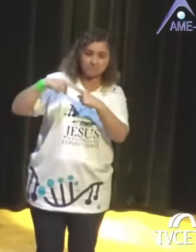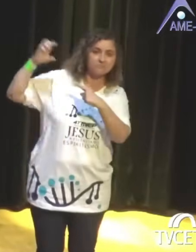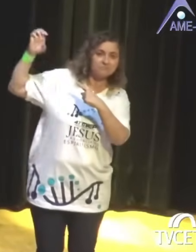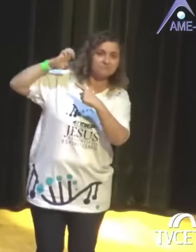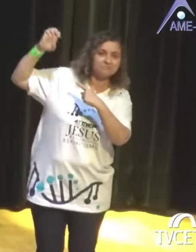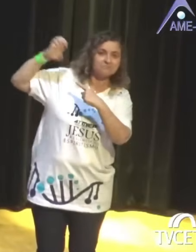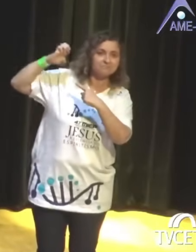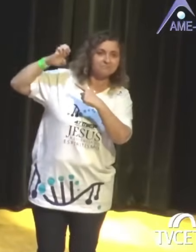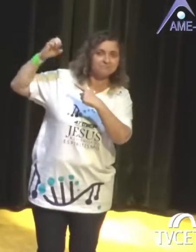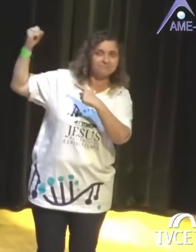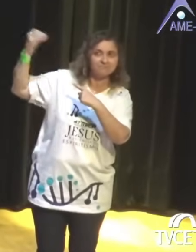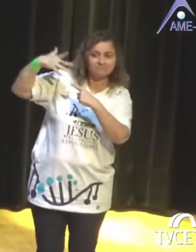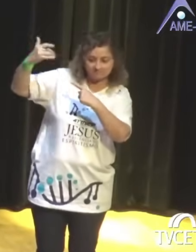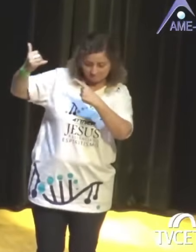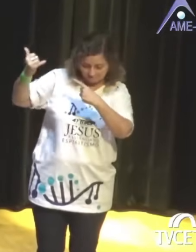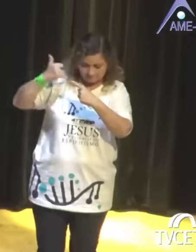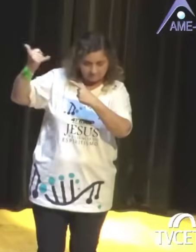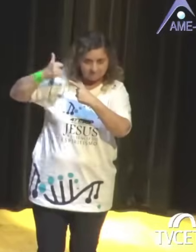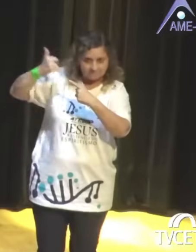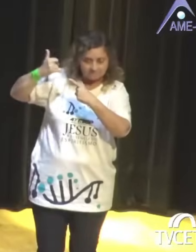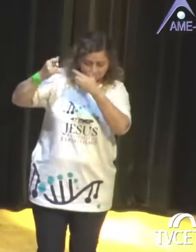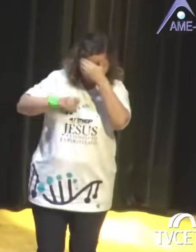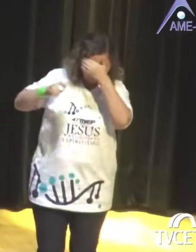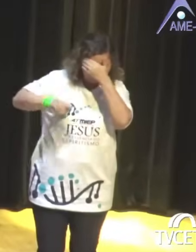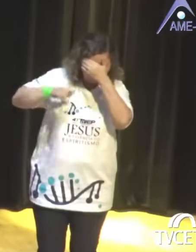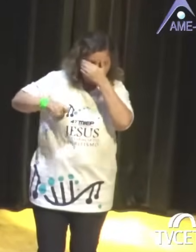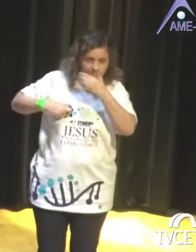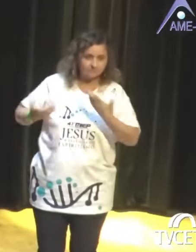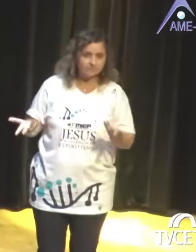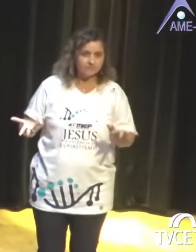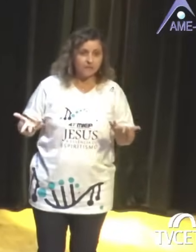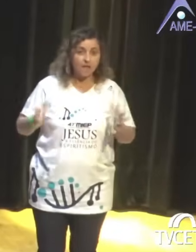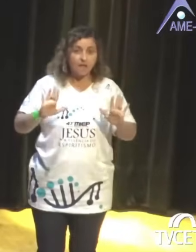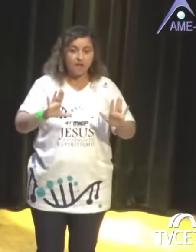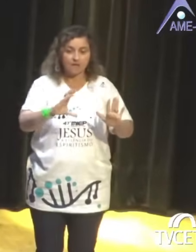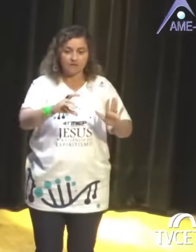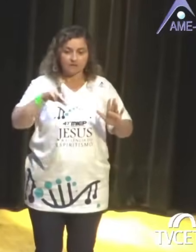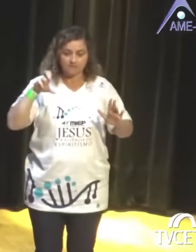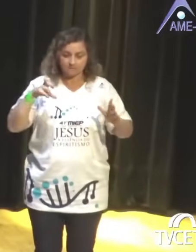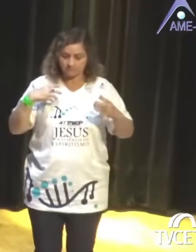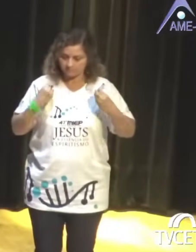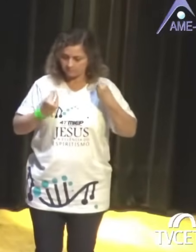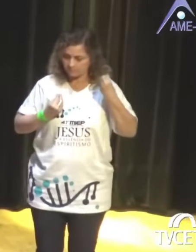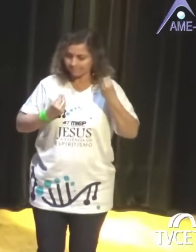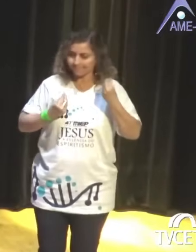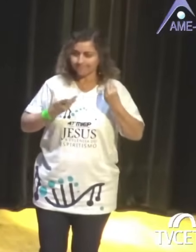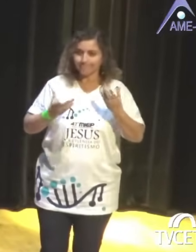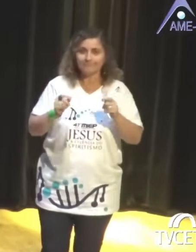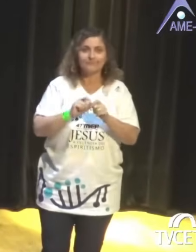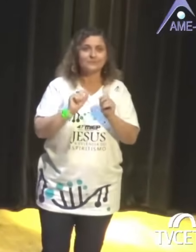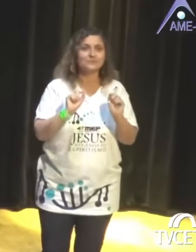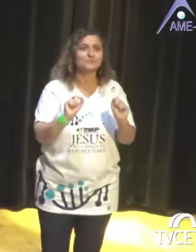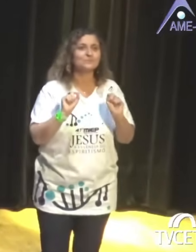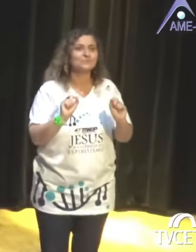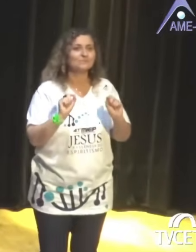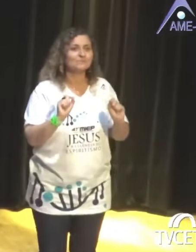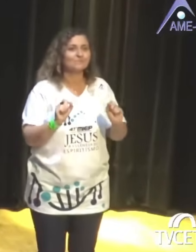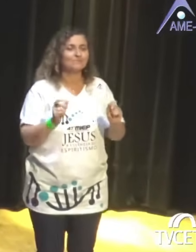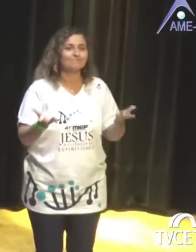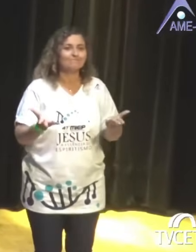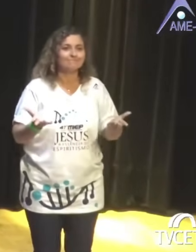obras e o Chico Nossa meu Deus que que eu faço